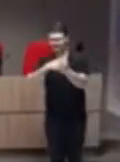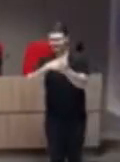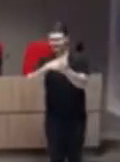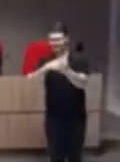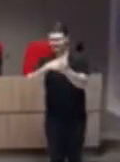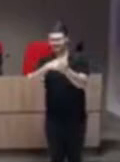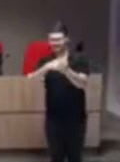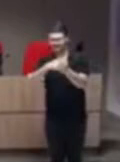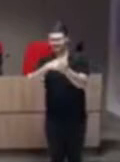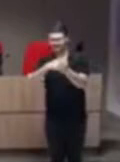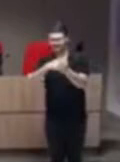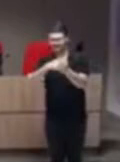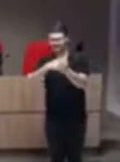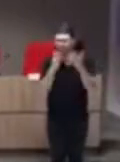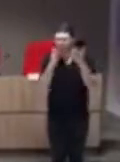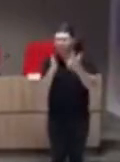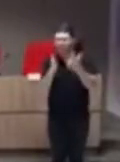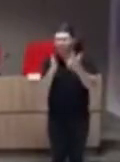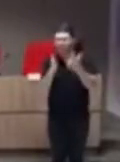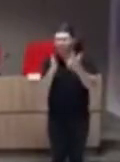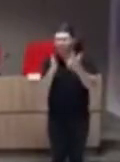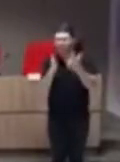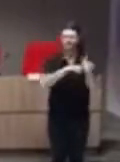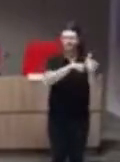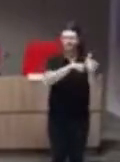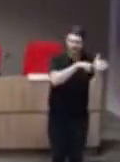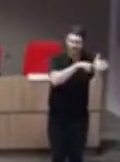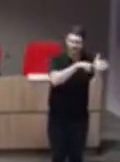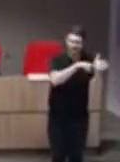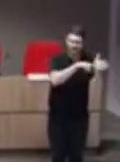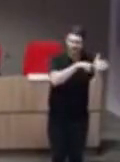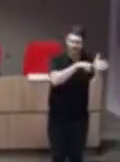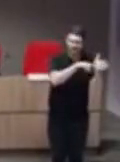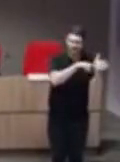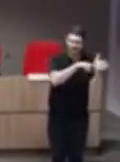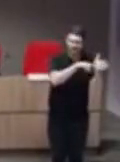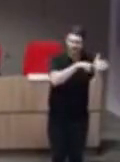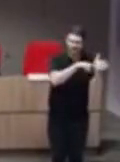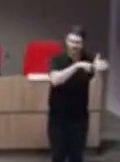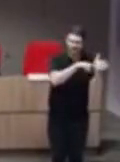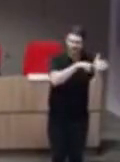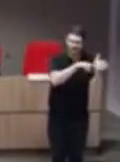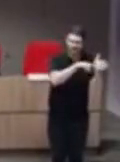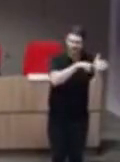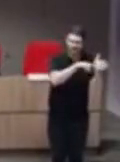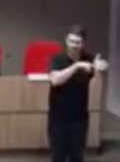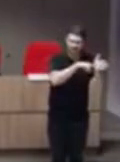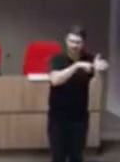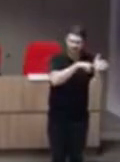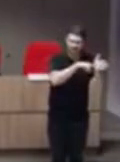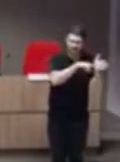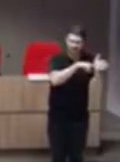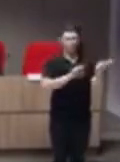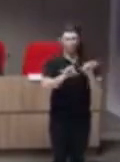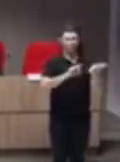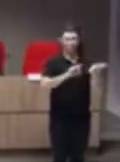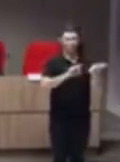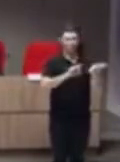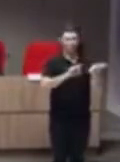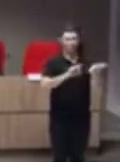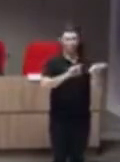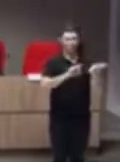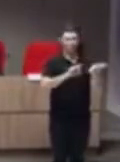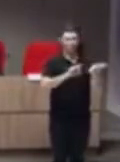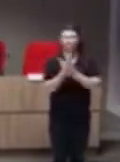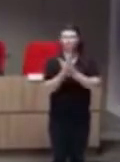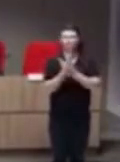sobre como atuar no caso das inspeções em especial, tudo isso foi pensado para que a gente pudesse produzir